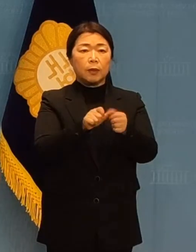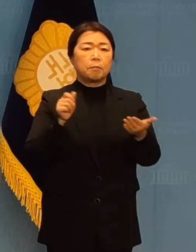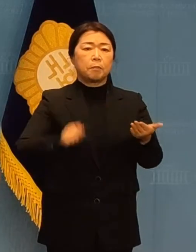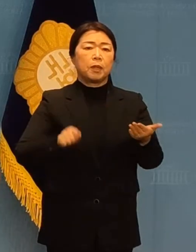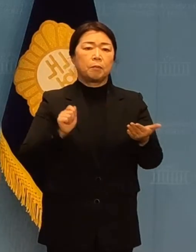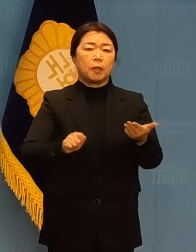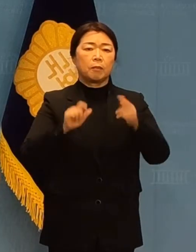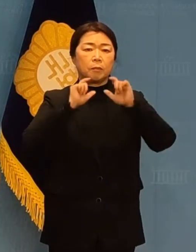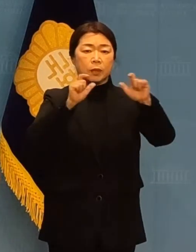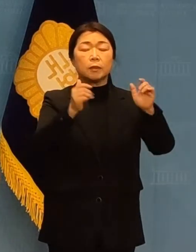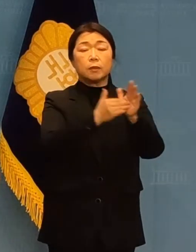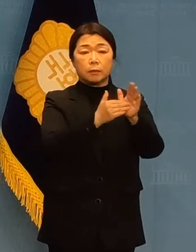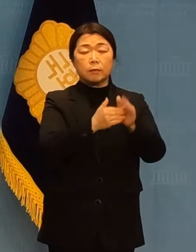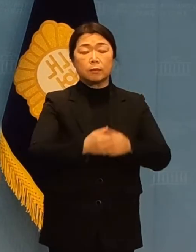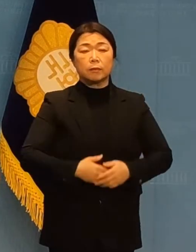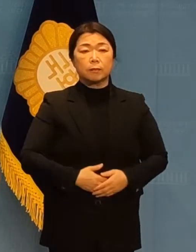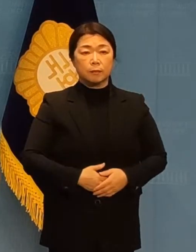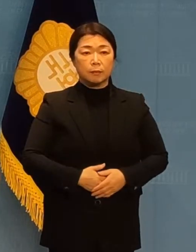마무리되고 말았습니다.